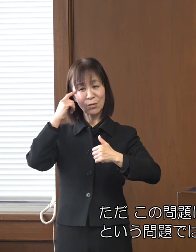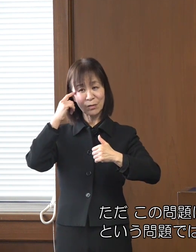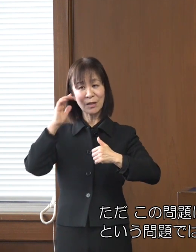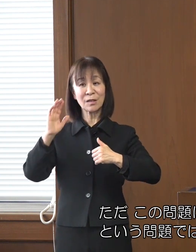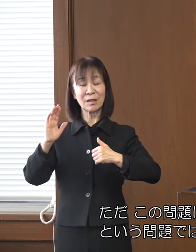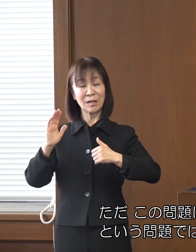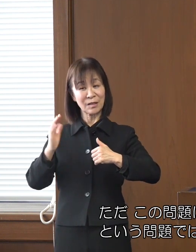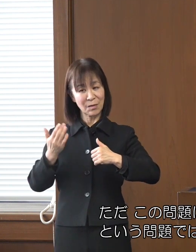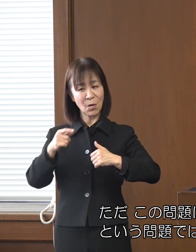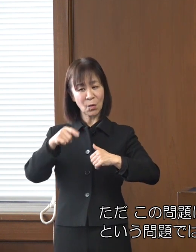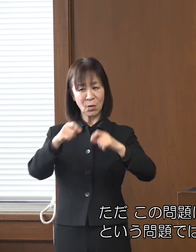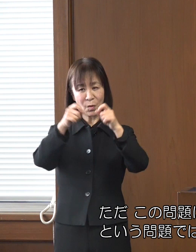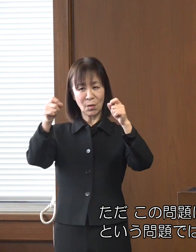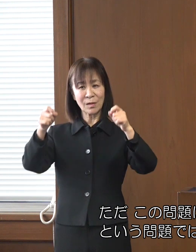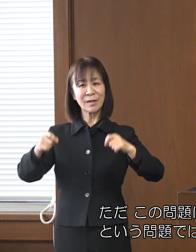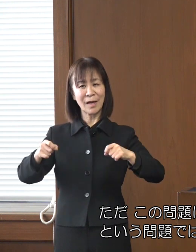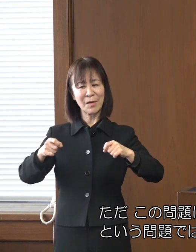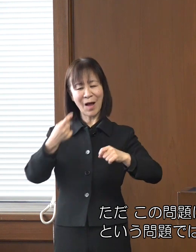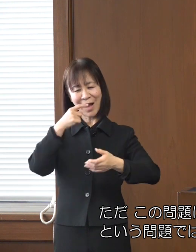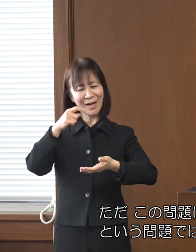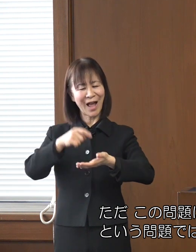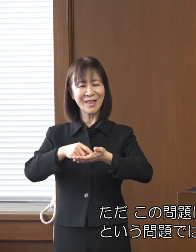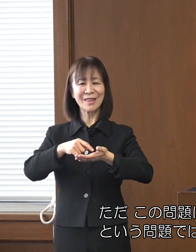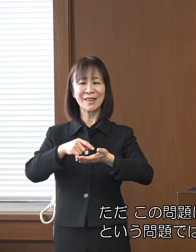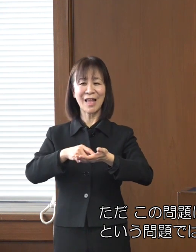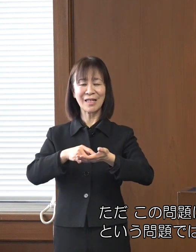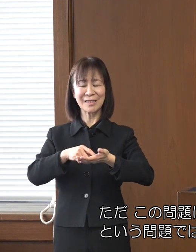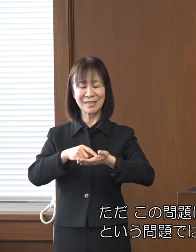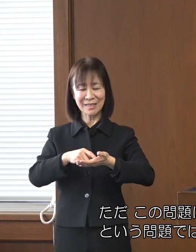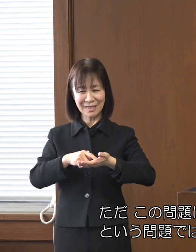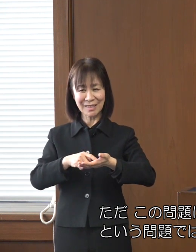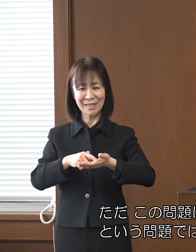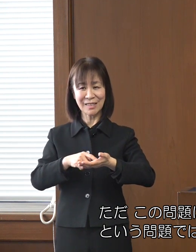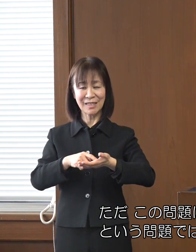ただこの問題はそんな簡単に